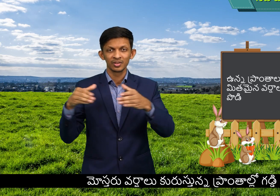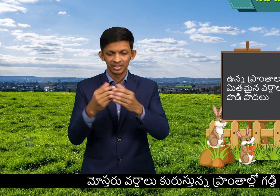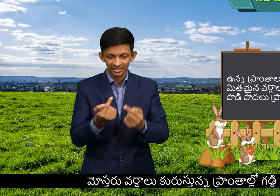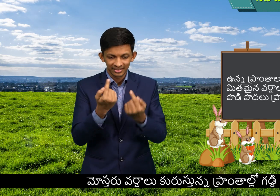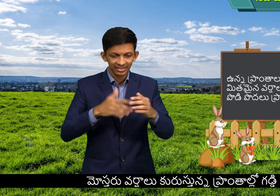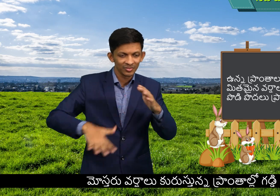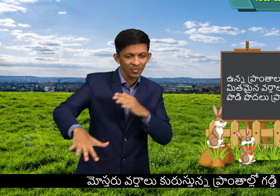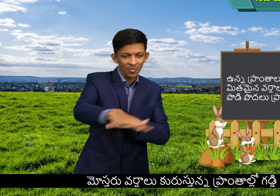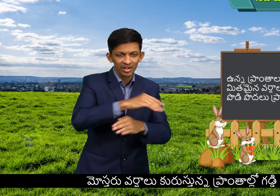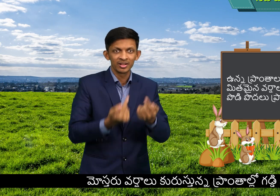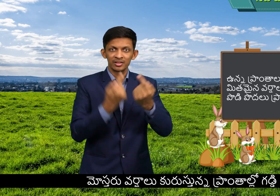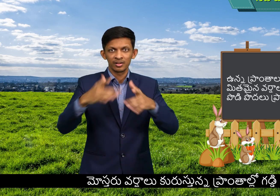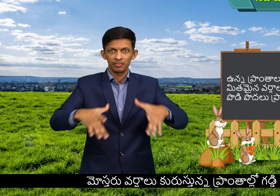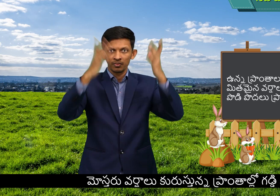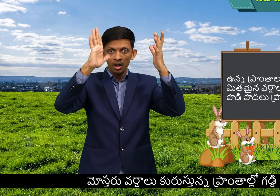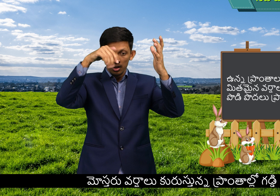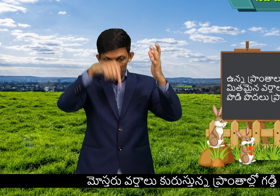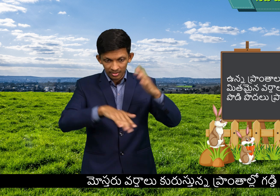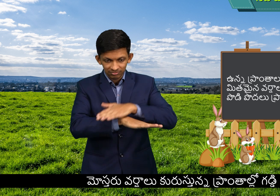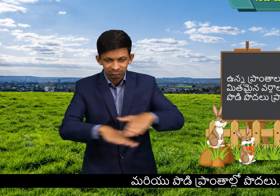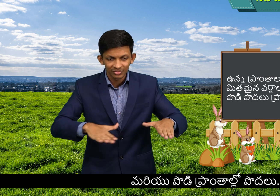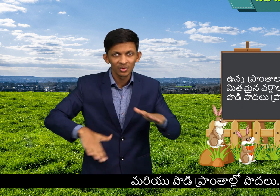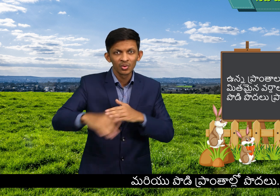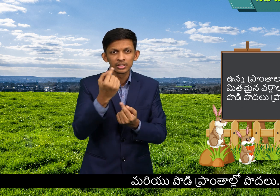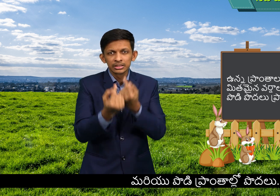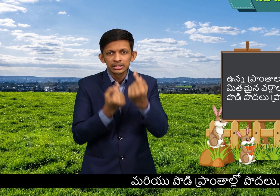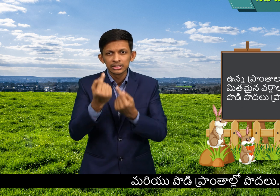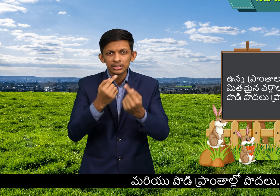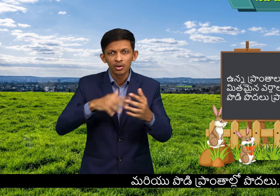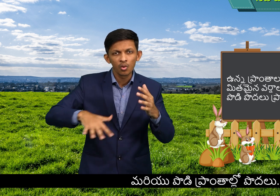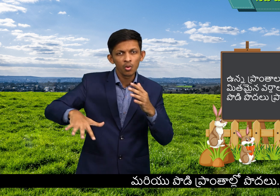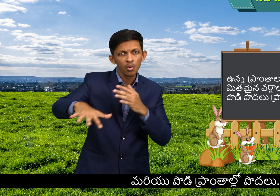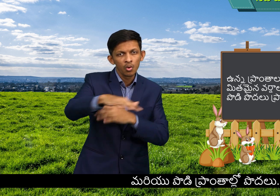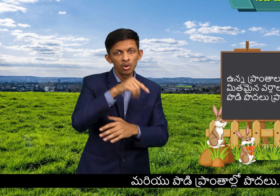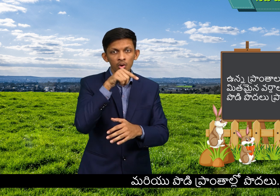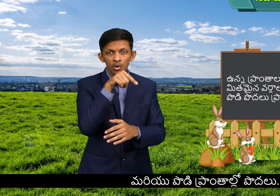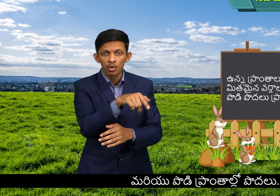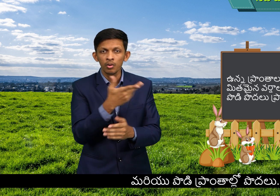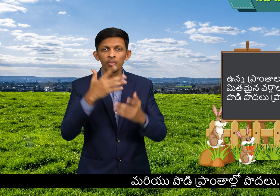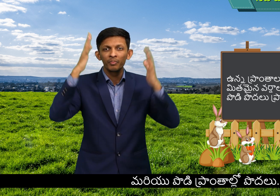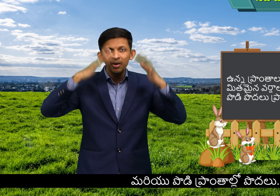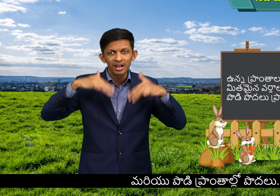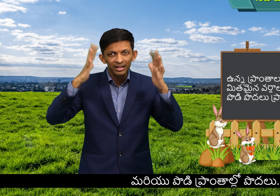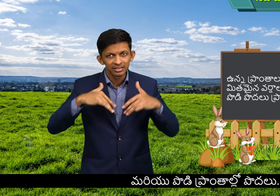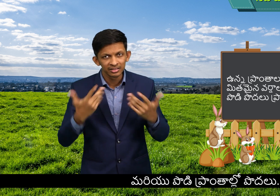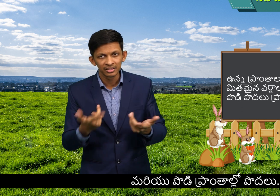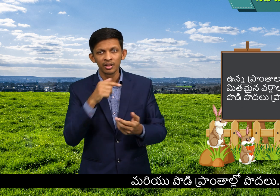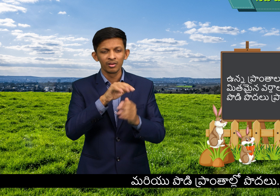మోస్తరు వర్షాలు కురుస్తున్న ప్రాంతాల్లో గడ్డి భూములు మరియు పొడి ప్రాంతాల్లో పొదలు.